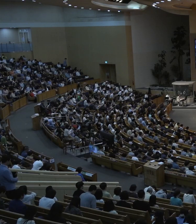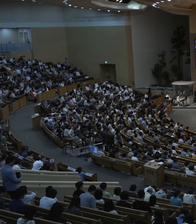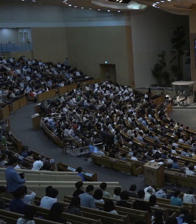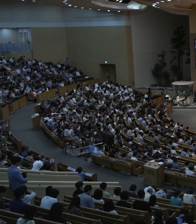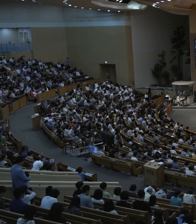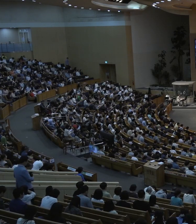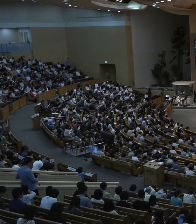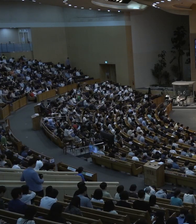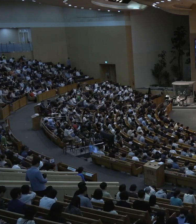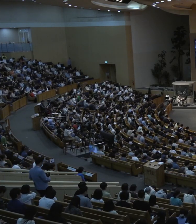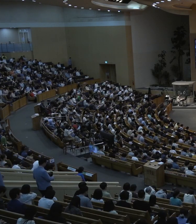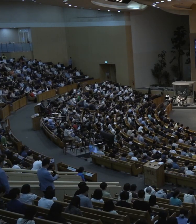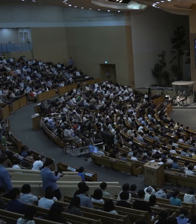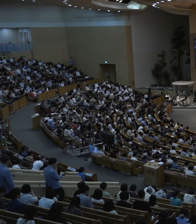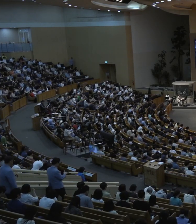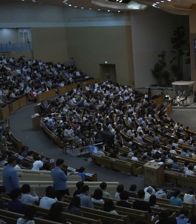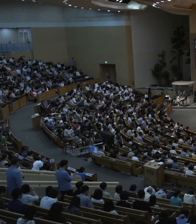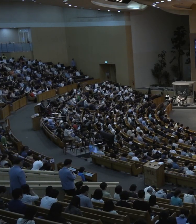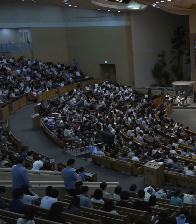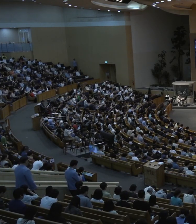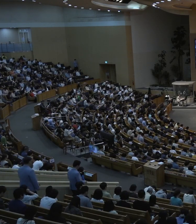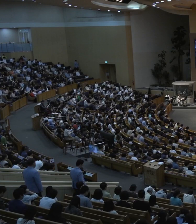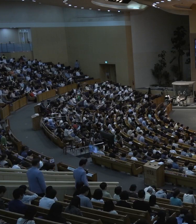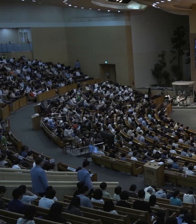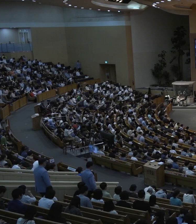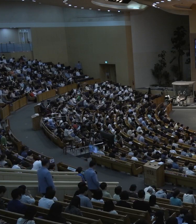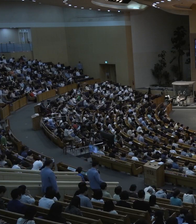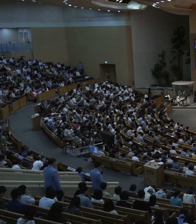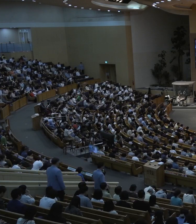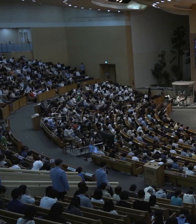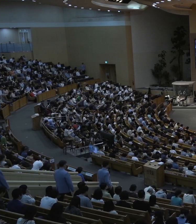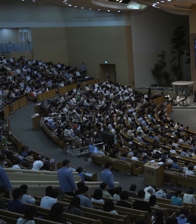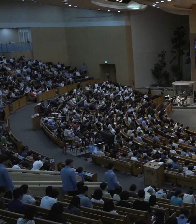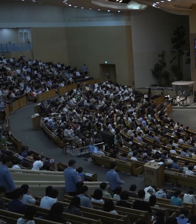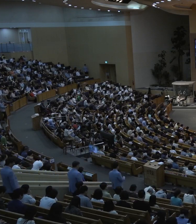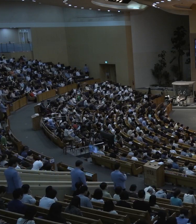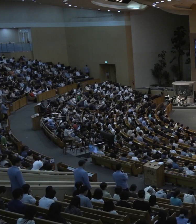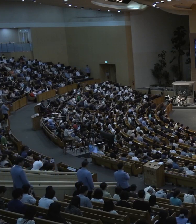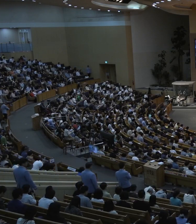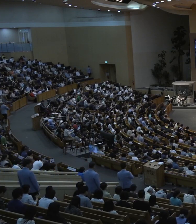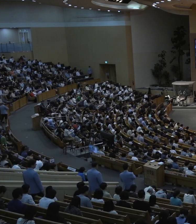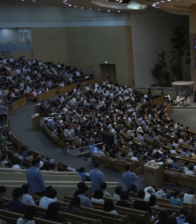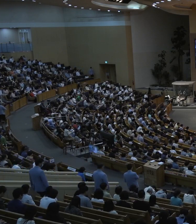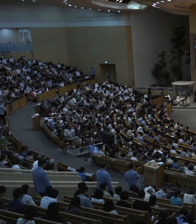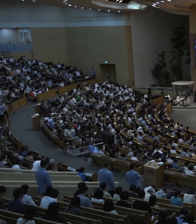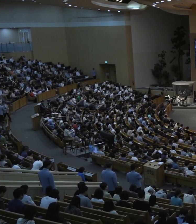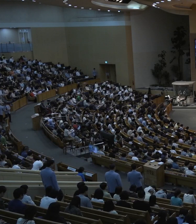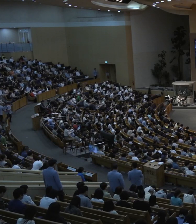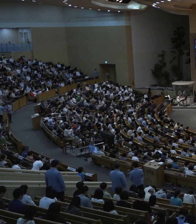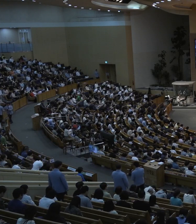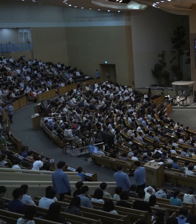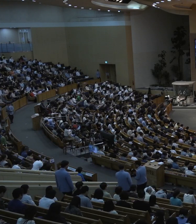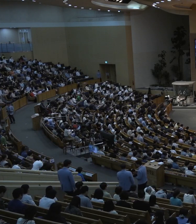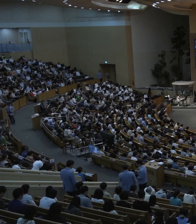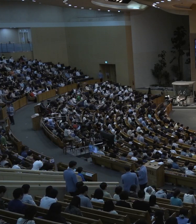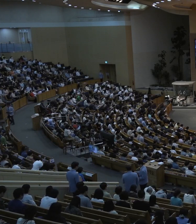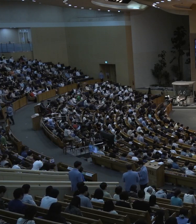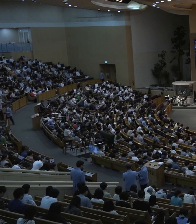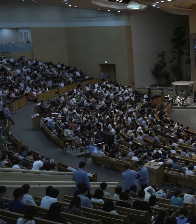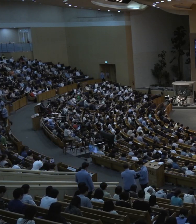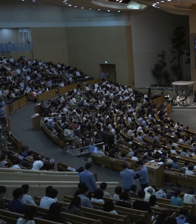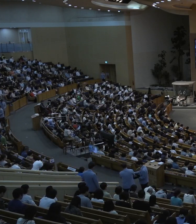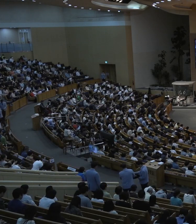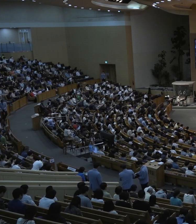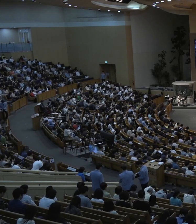눈이 활짝 열리게 하여 주시옵소서. 아버지 하나님, 우리의 사랑하는 이들을 통하여 그들에게 말씀하실 때 들을